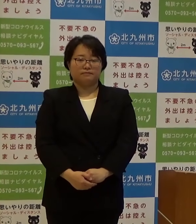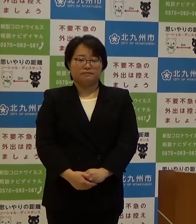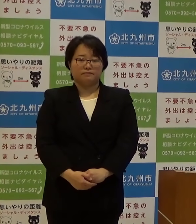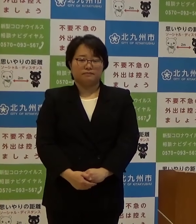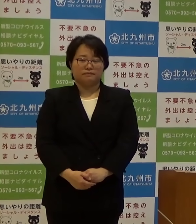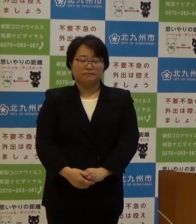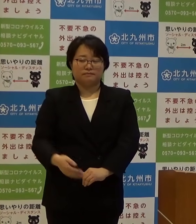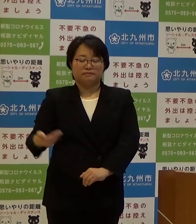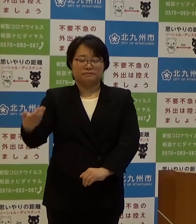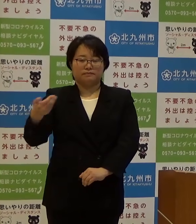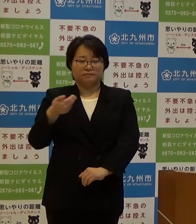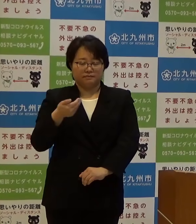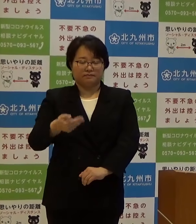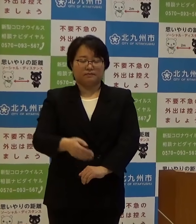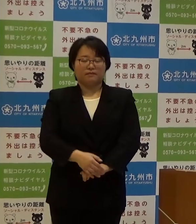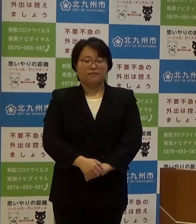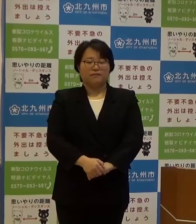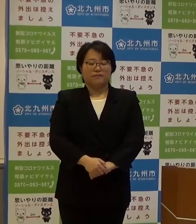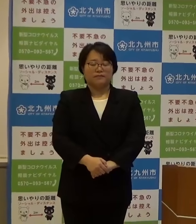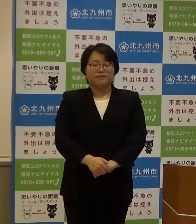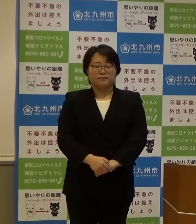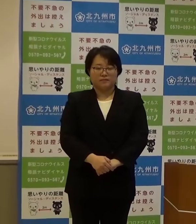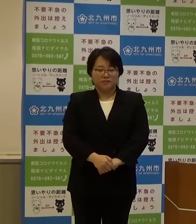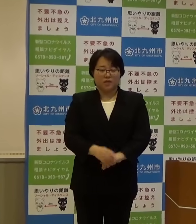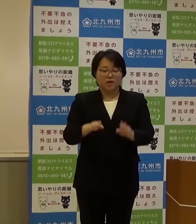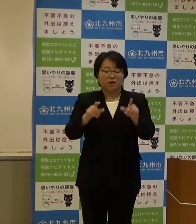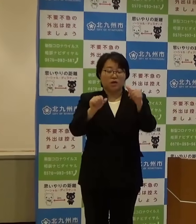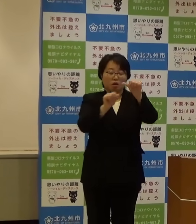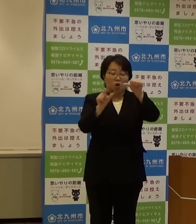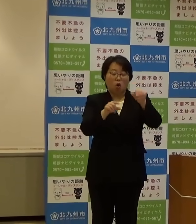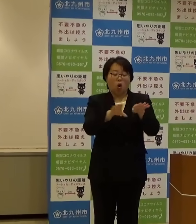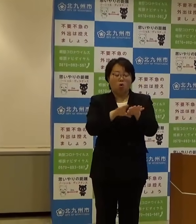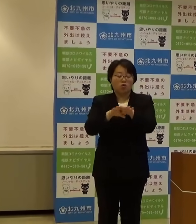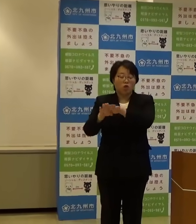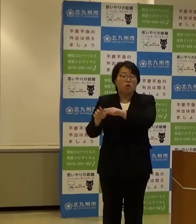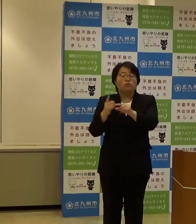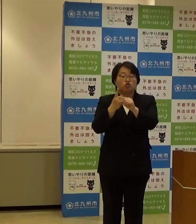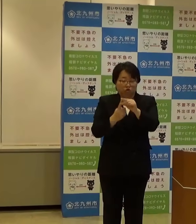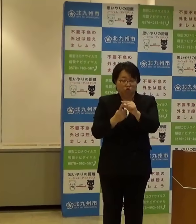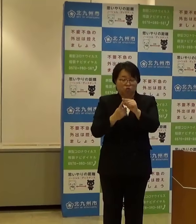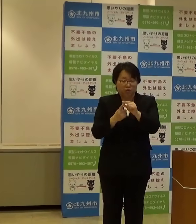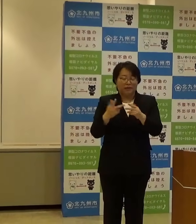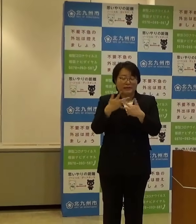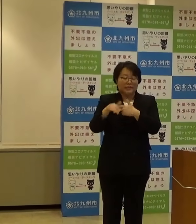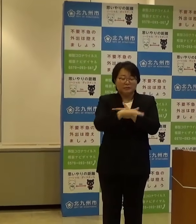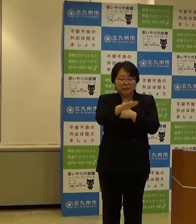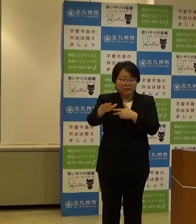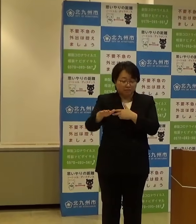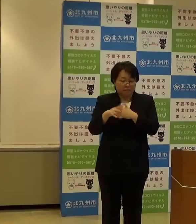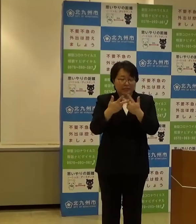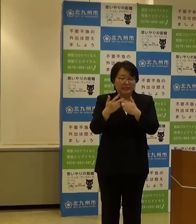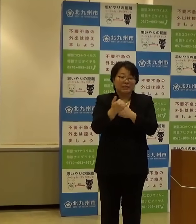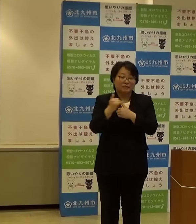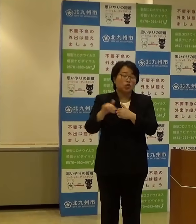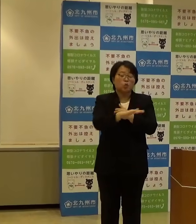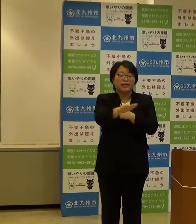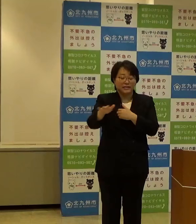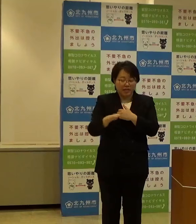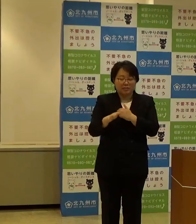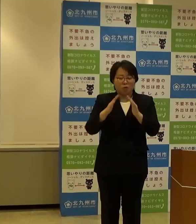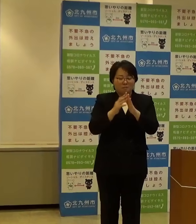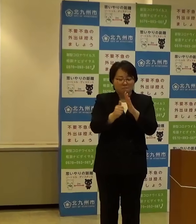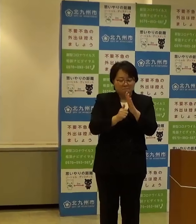すいません、まあ、ゴールデンウィーク中は市民の方々に自粛をということですけども、そうした中市長はゴールデンウィークどのように過ごされ